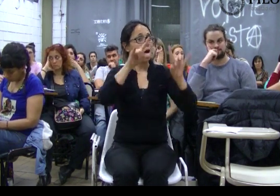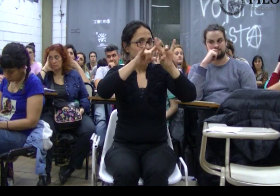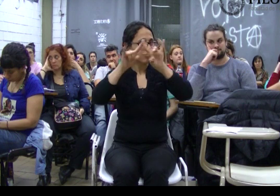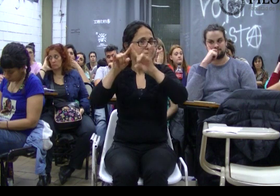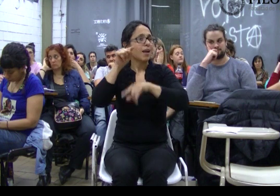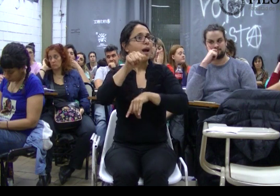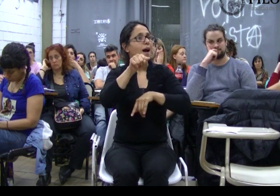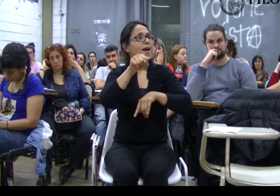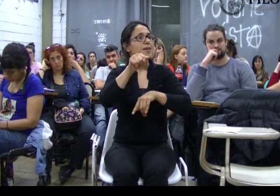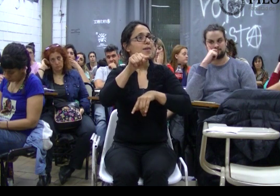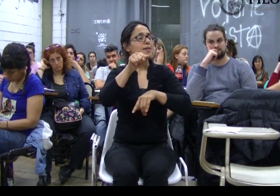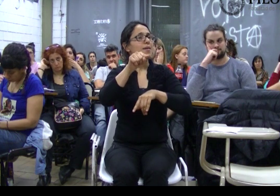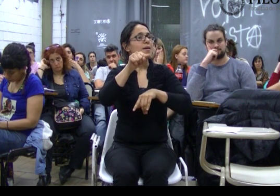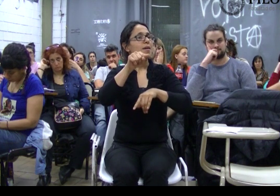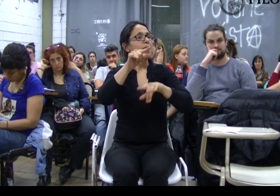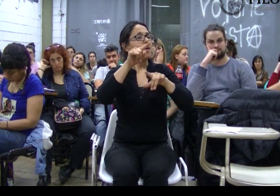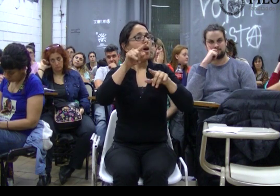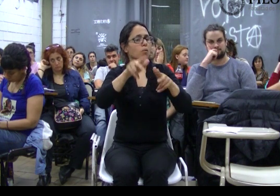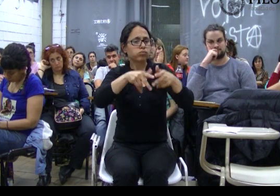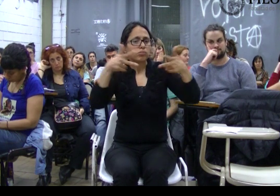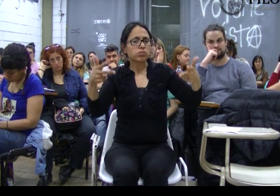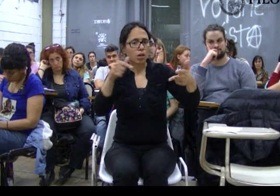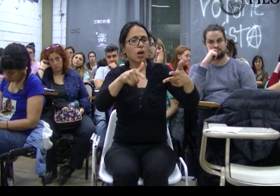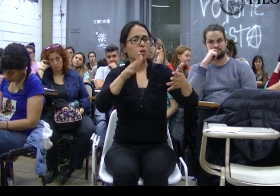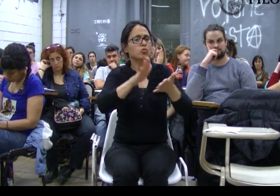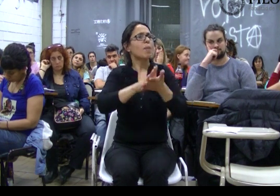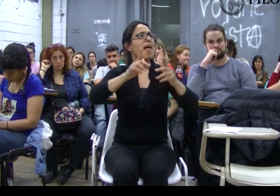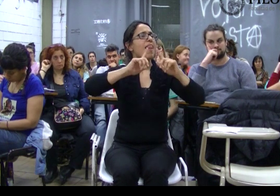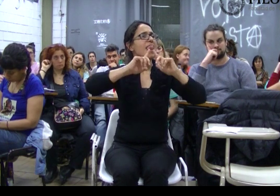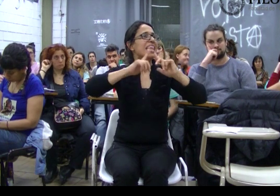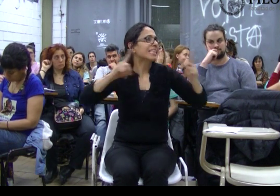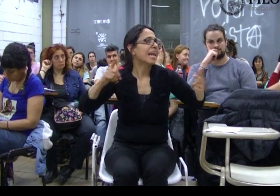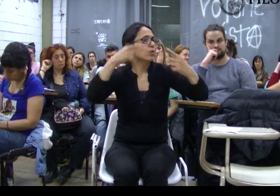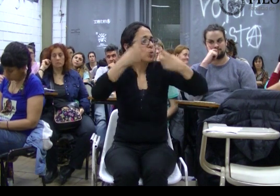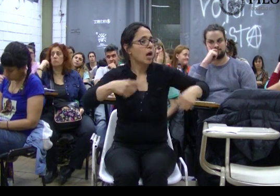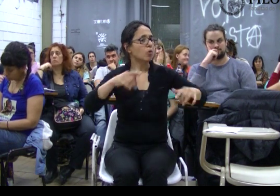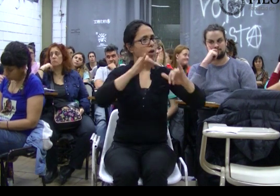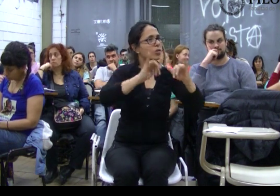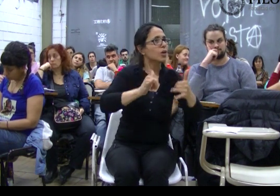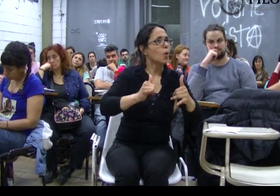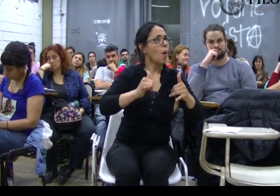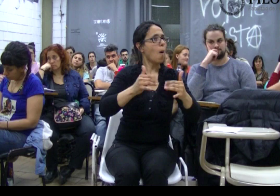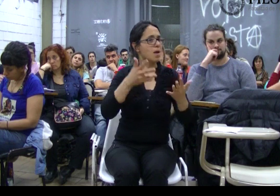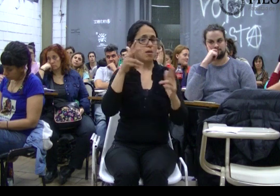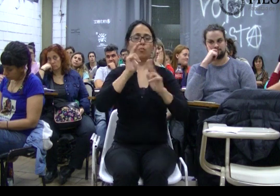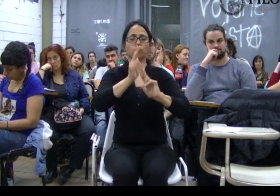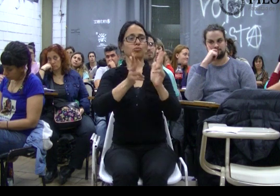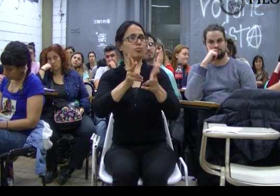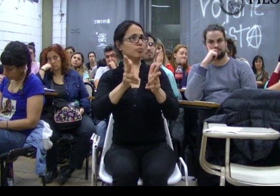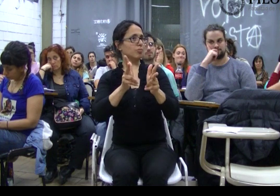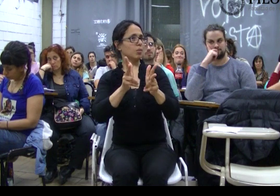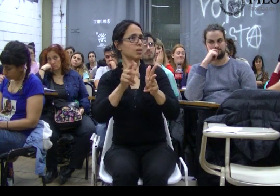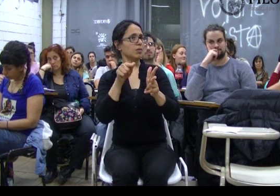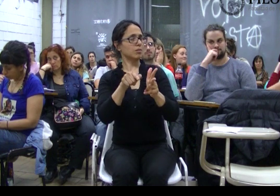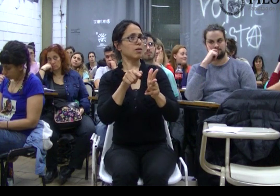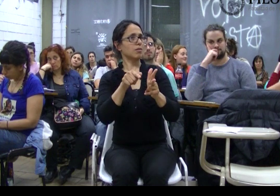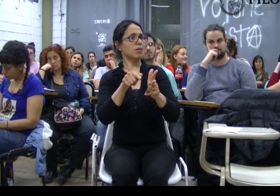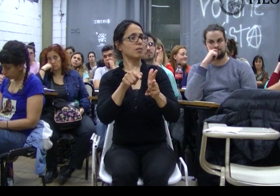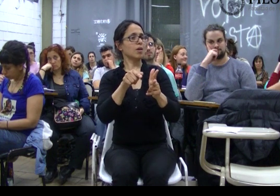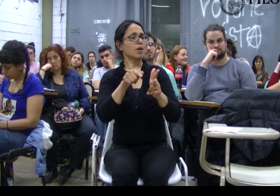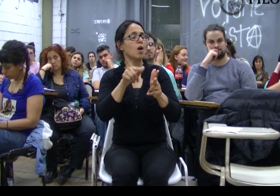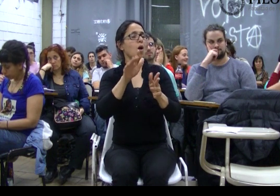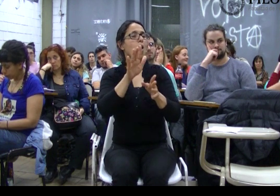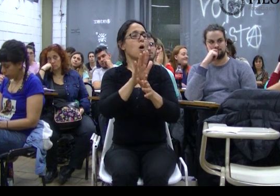página de videolibros es una página donde hay literatura infantil y juvenil en lengua de señas.